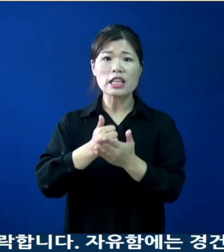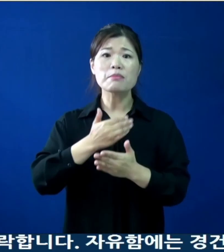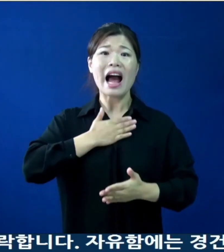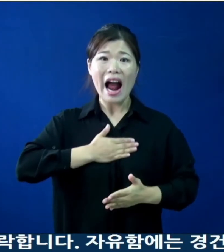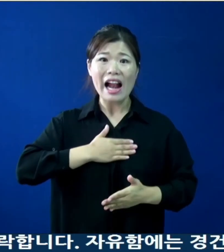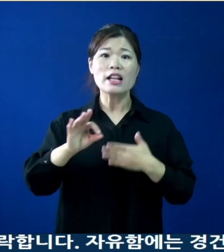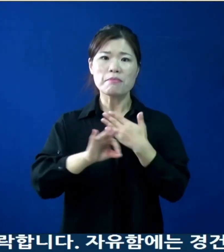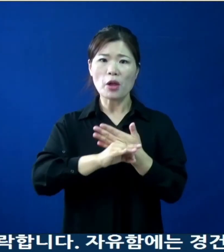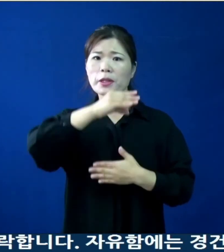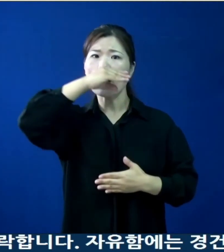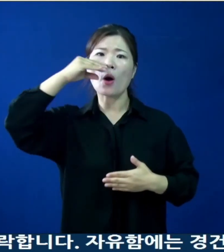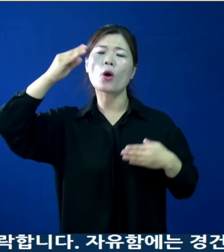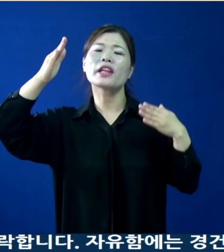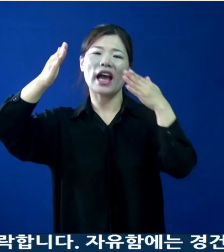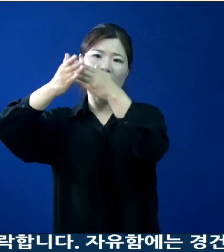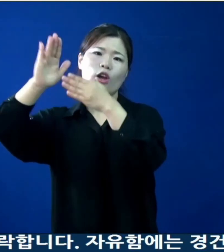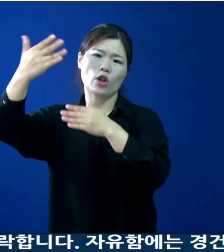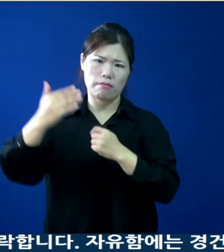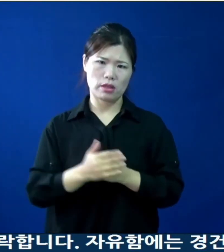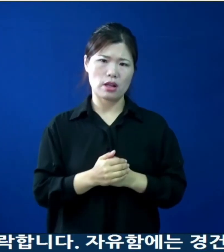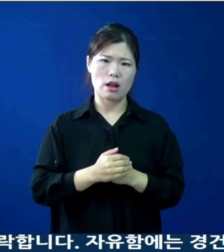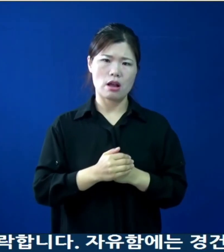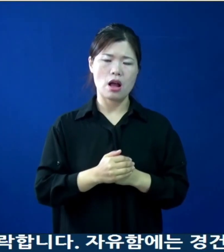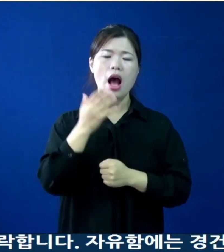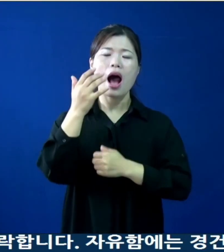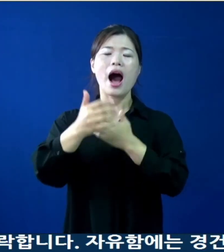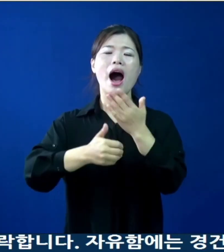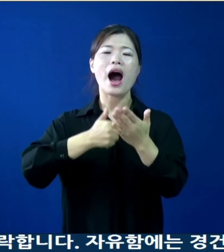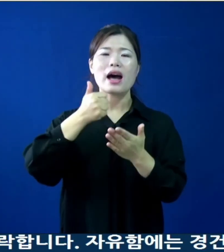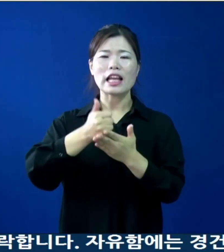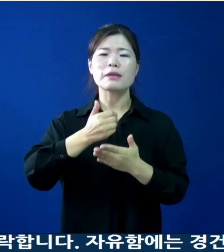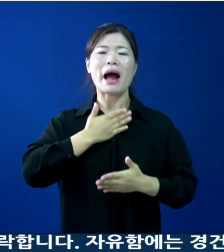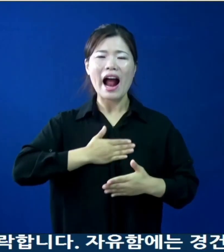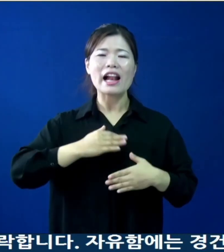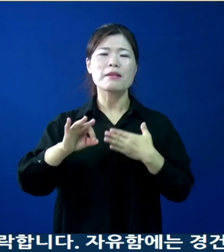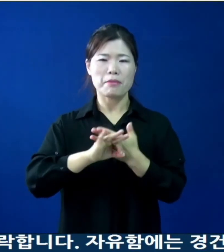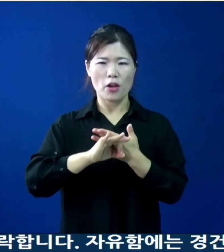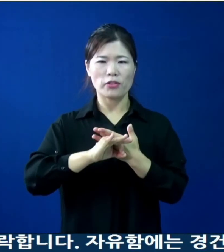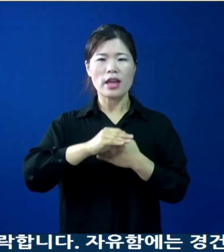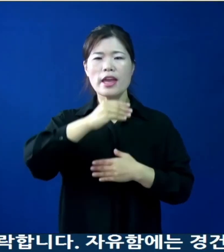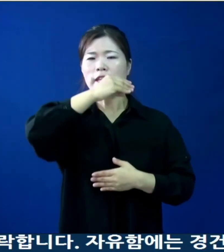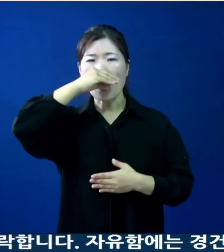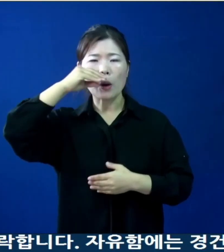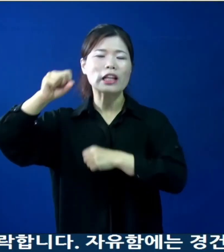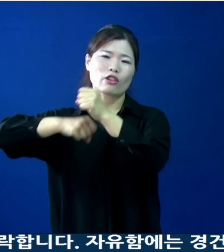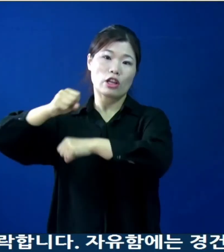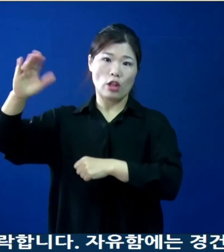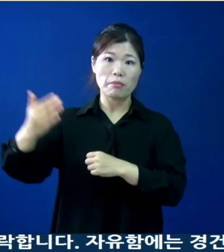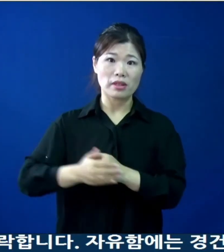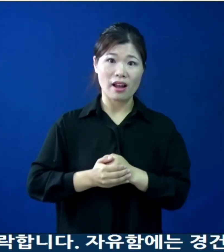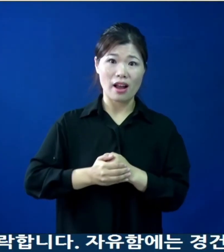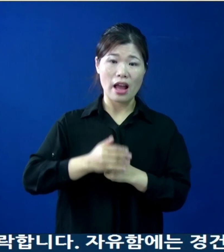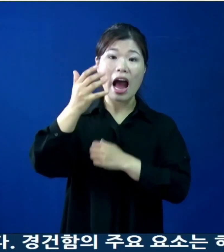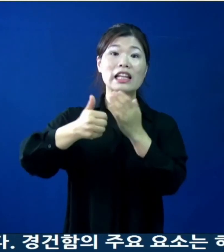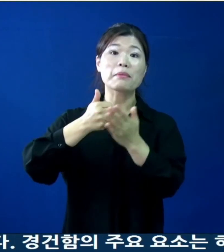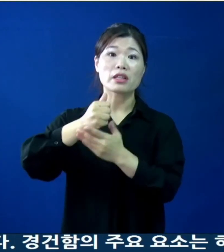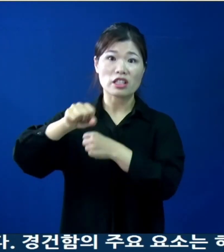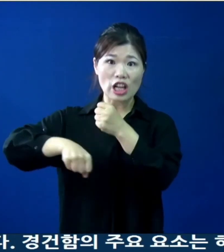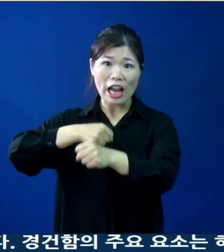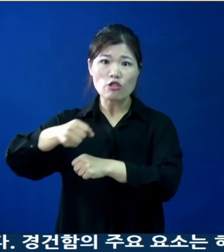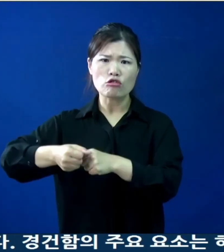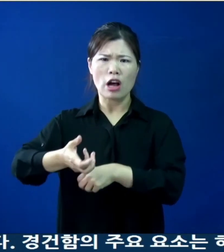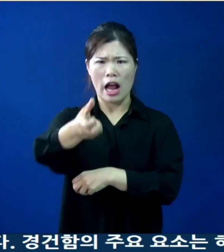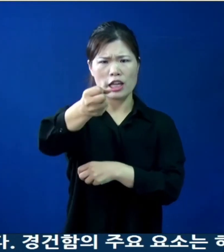때 경건하고 자유해지는 거죠. 하나님은 우리가 자유해지길 원합니다. 믿으시기 바랍니다. 그러나